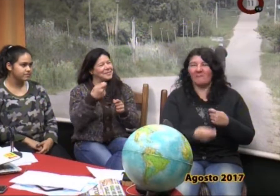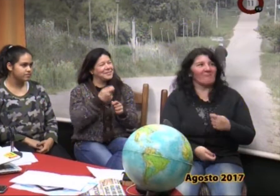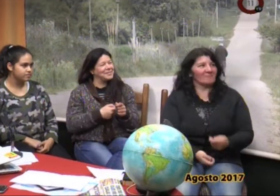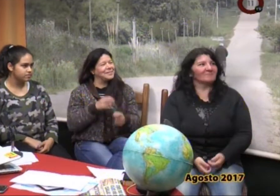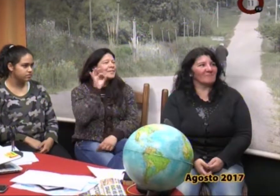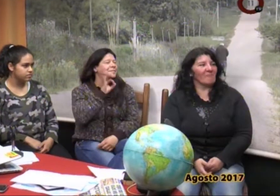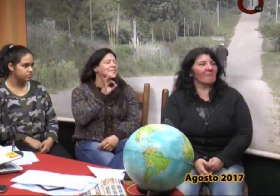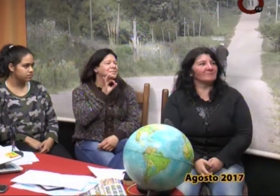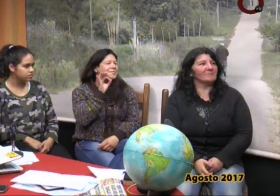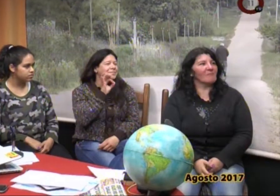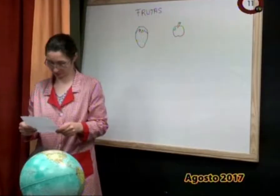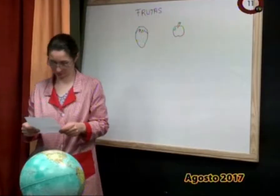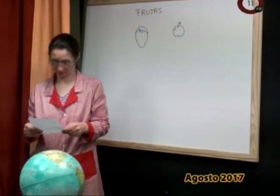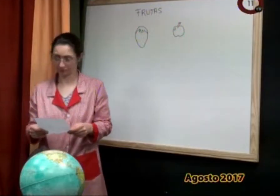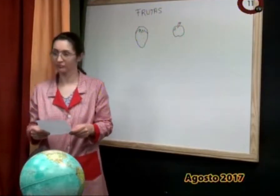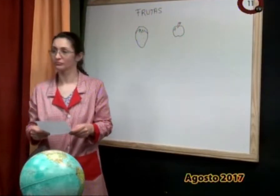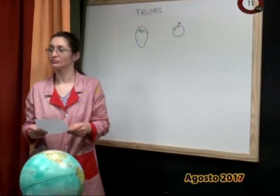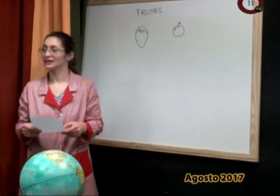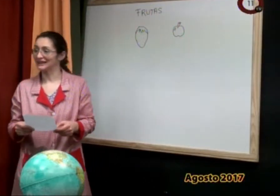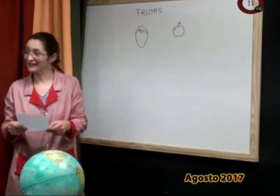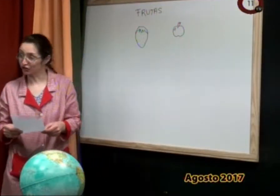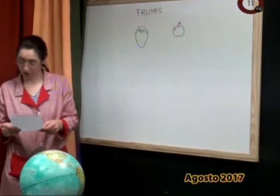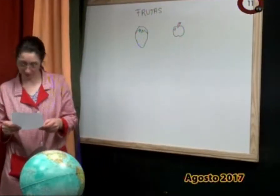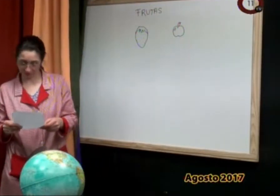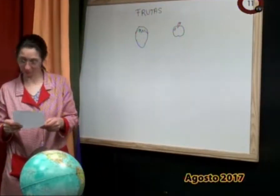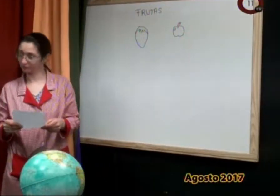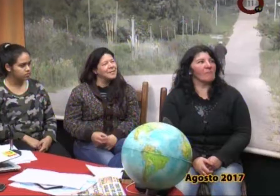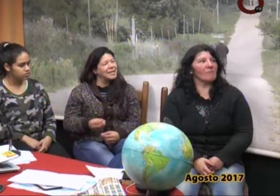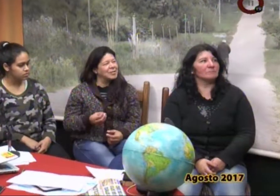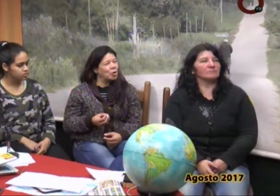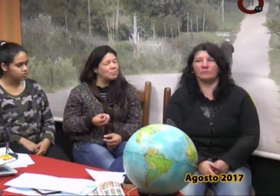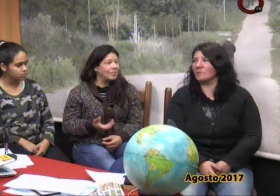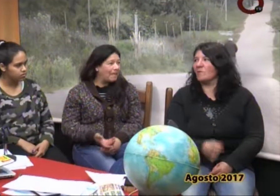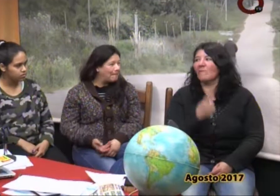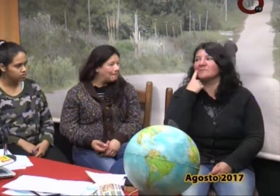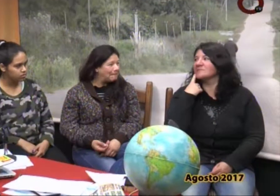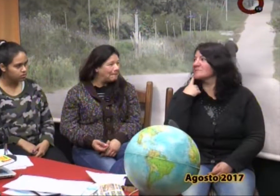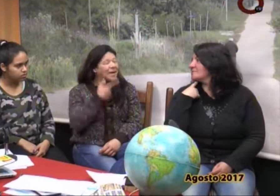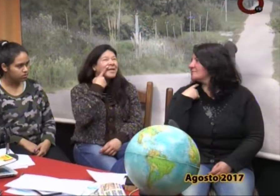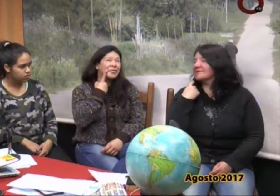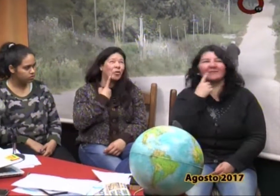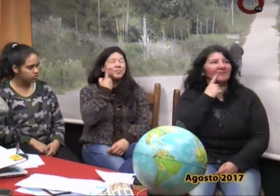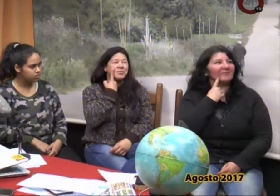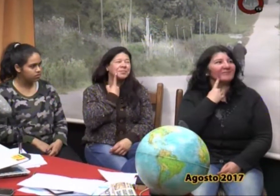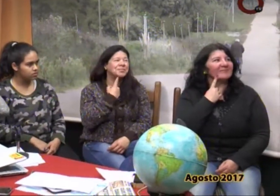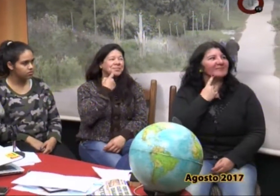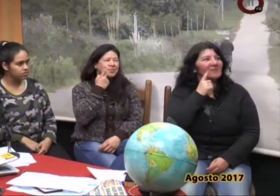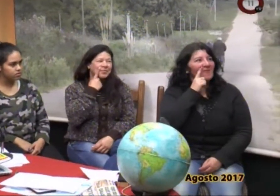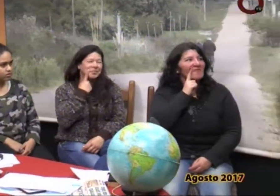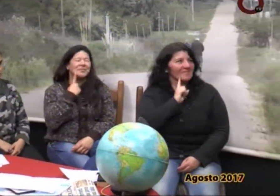Durazno Durazno Higo Higo Ah, ah Ah, le fue